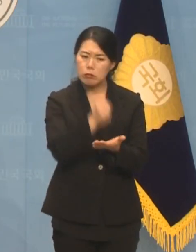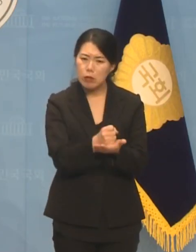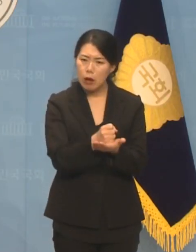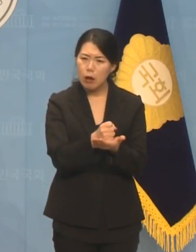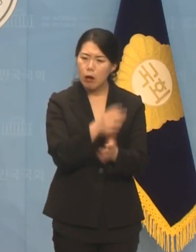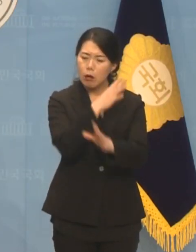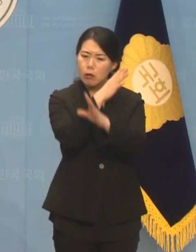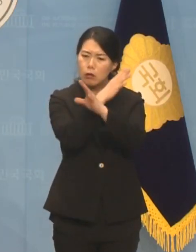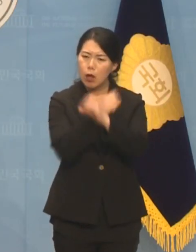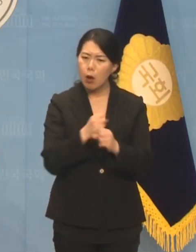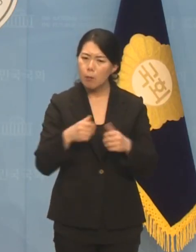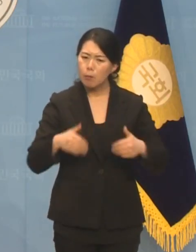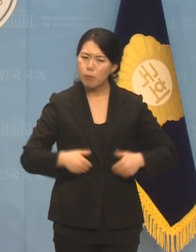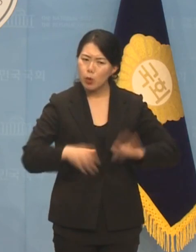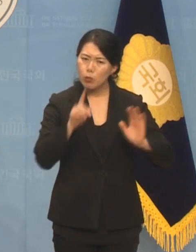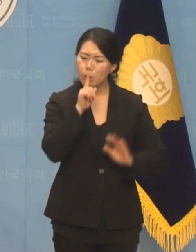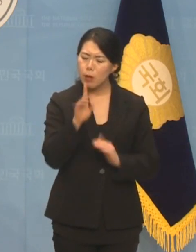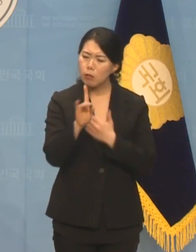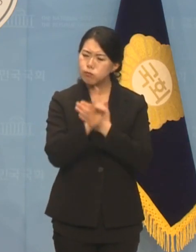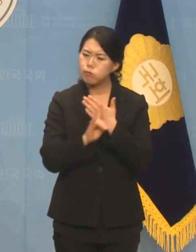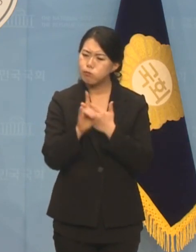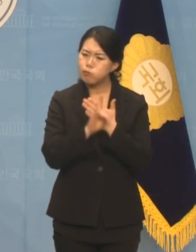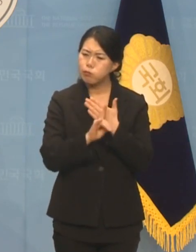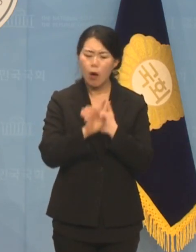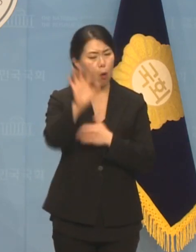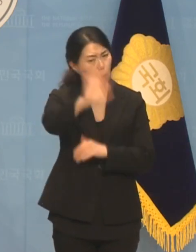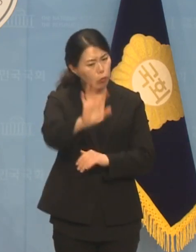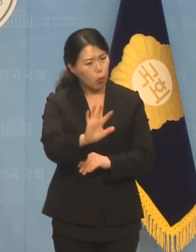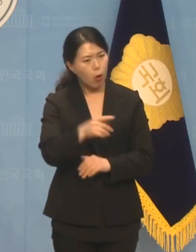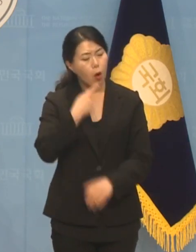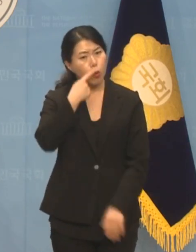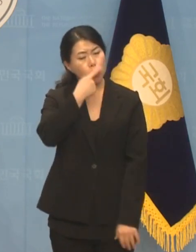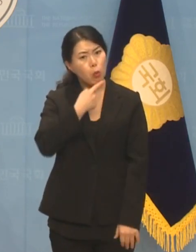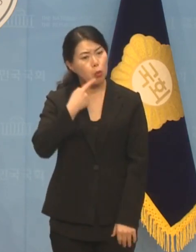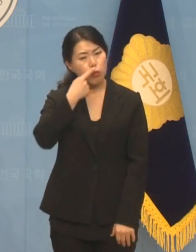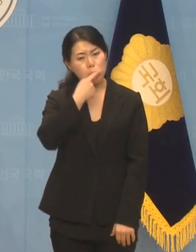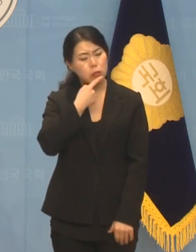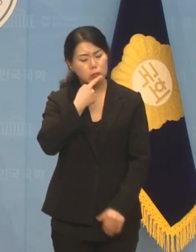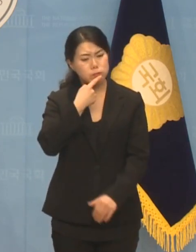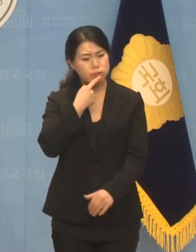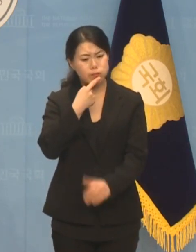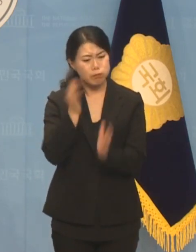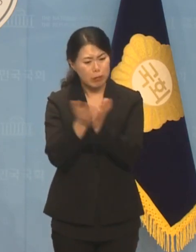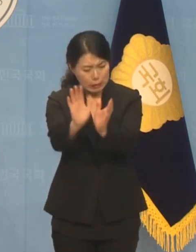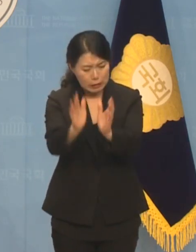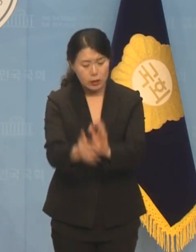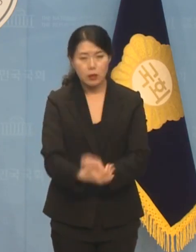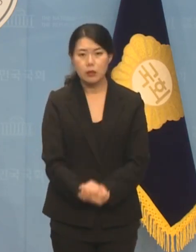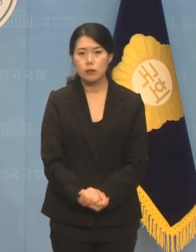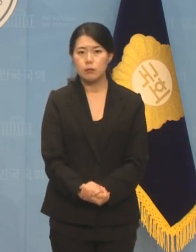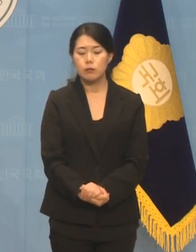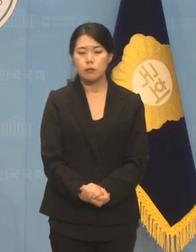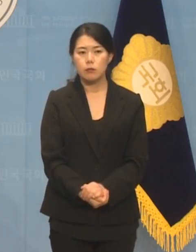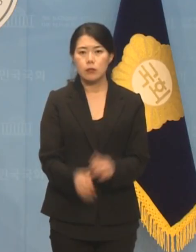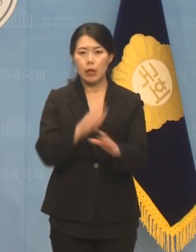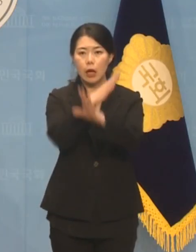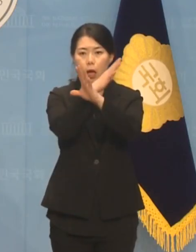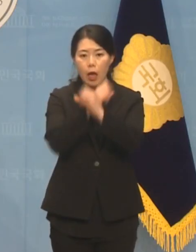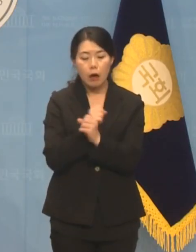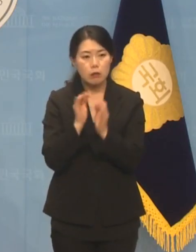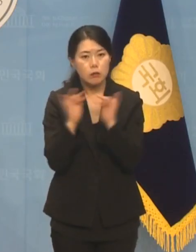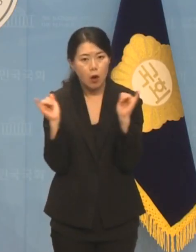맺지 않아도 된다는 핑계가 될 수 없습니다. 논리적으로 뛰어도 너무 뛰었습니다. 계약